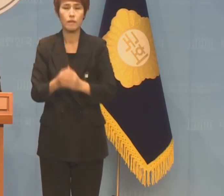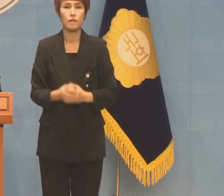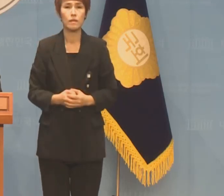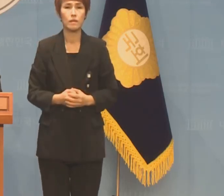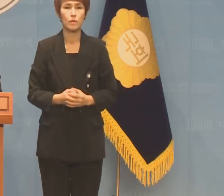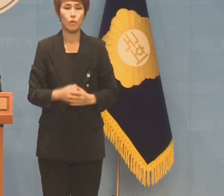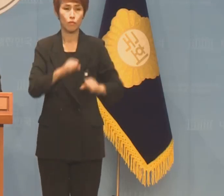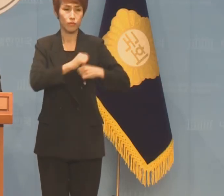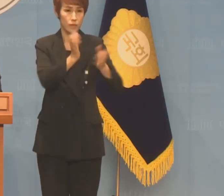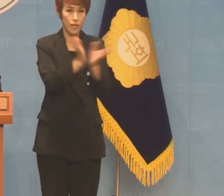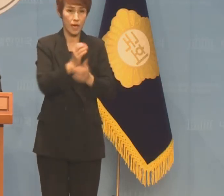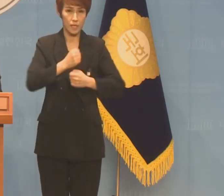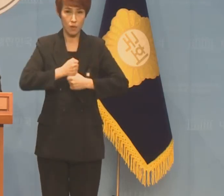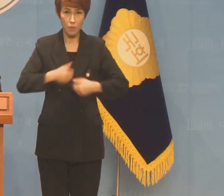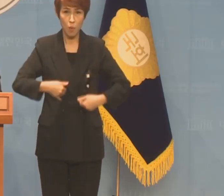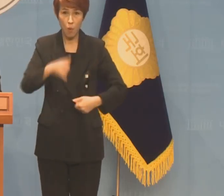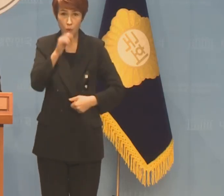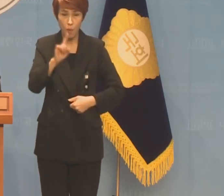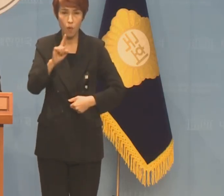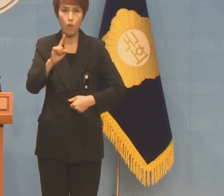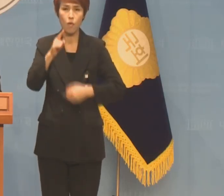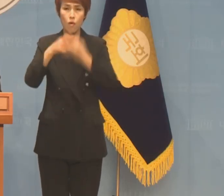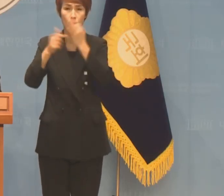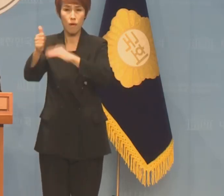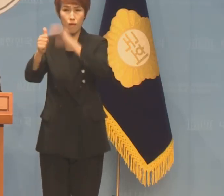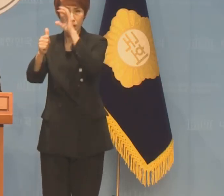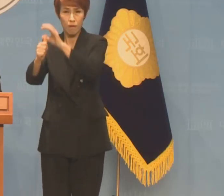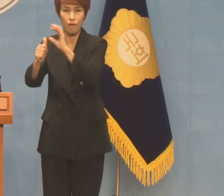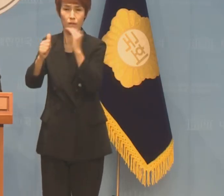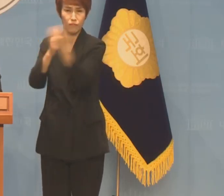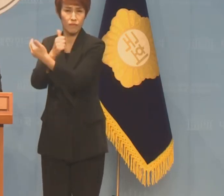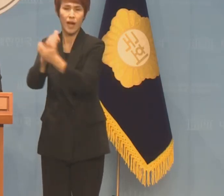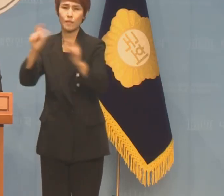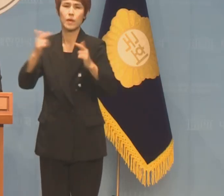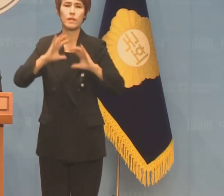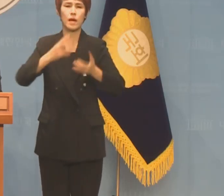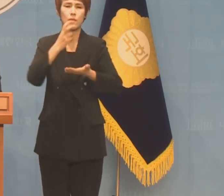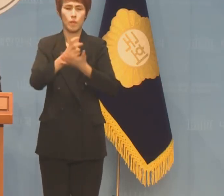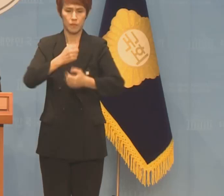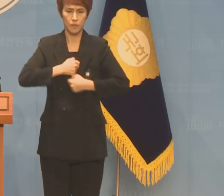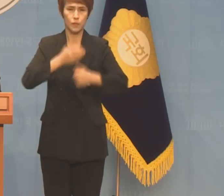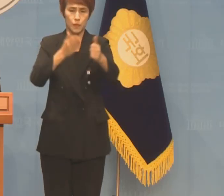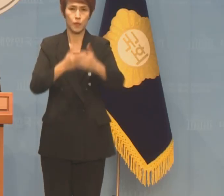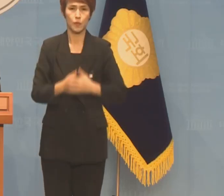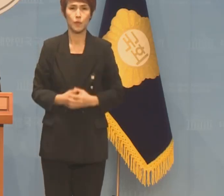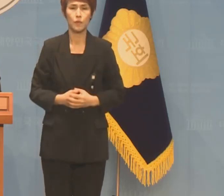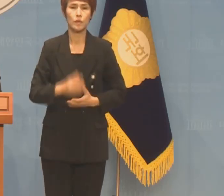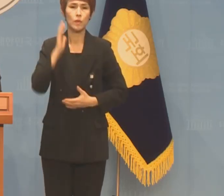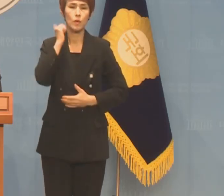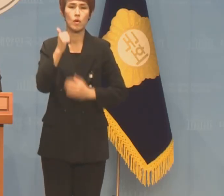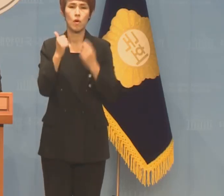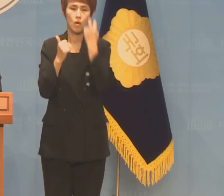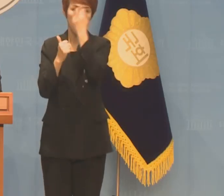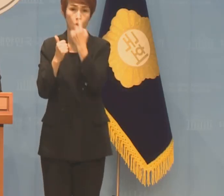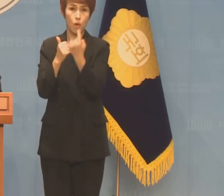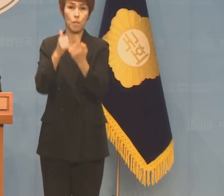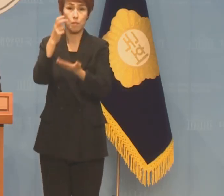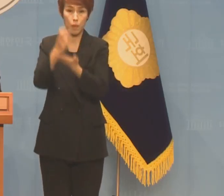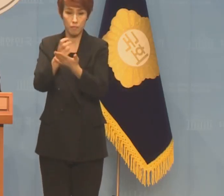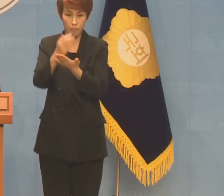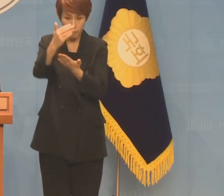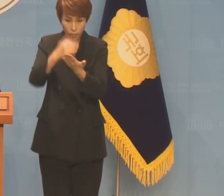사령부가 지켜야 하는 것은 내란 수괴가 아니라 헌법입니다. 대통령 경호법 등 그 어떤